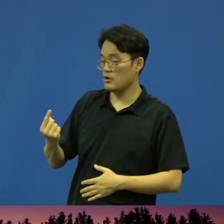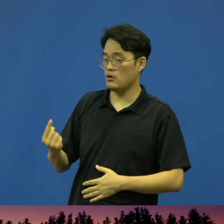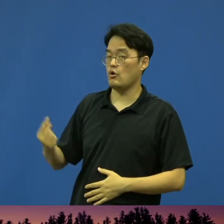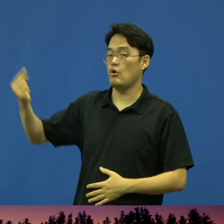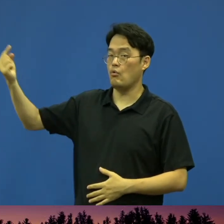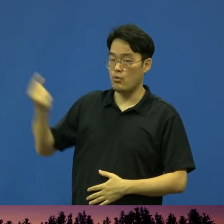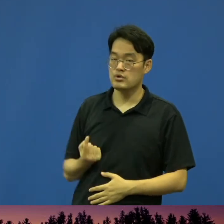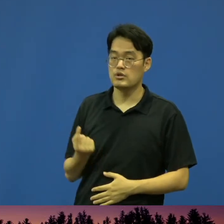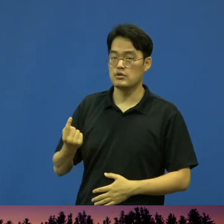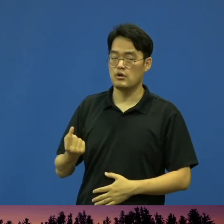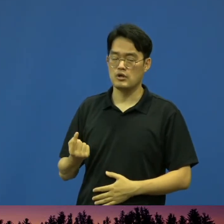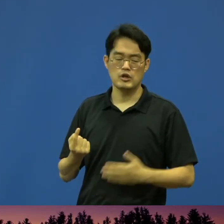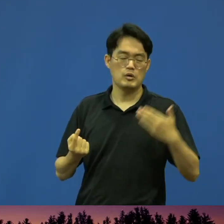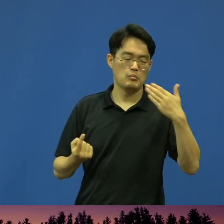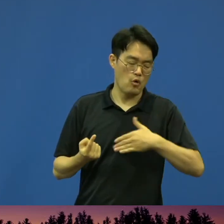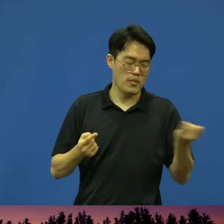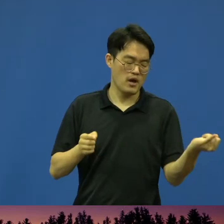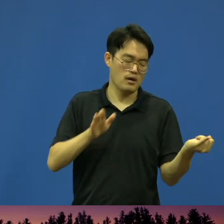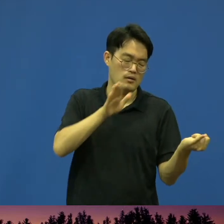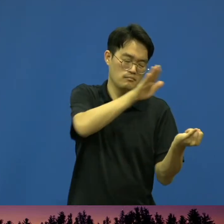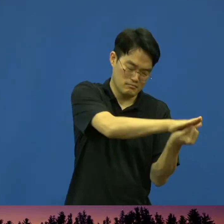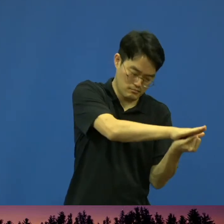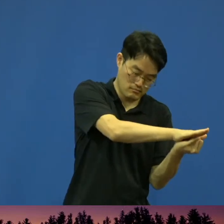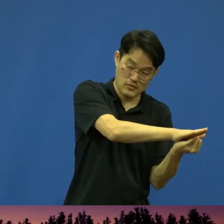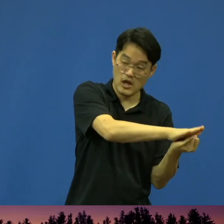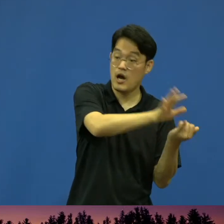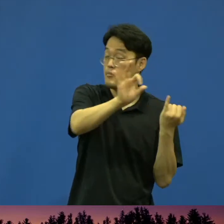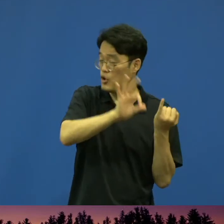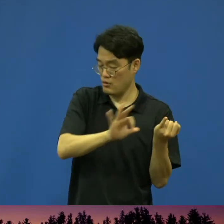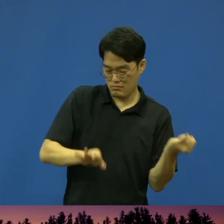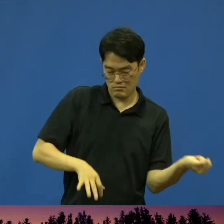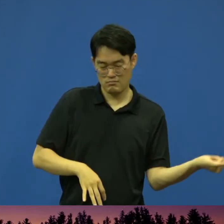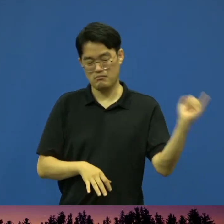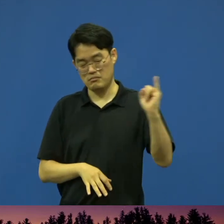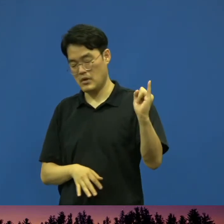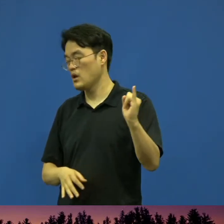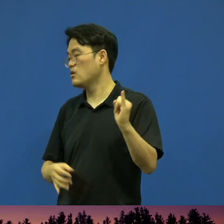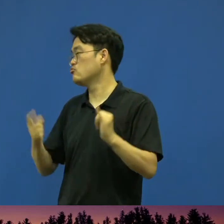오셔서 그 몸에 손을 얹어주시면 그러면 살겠나이다.